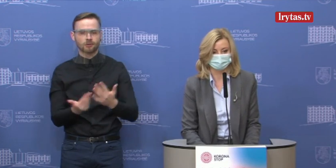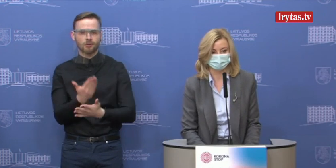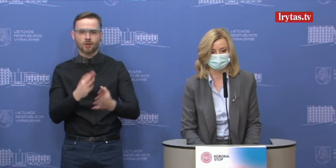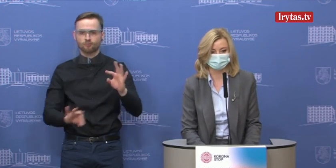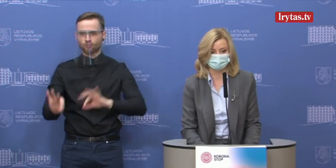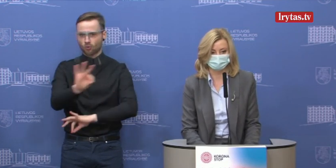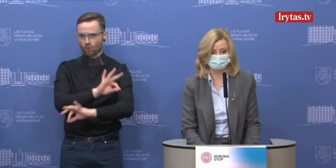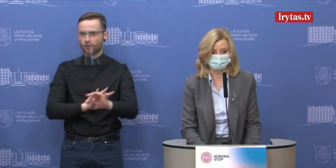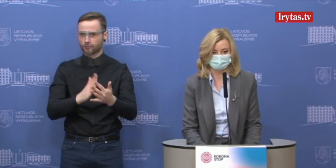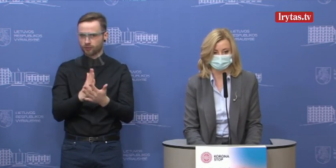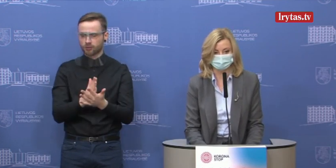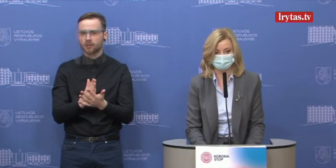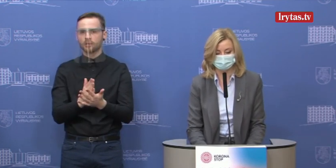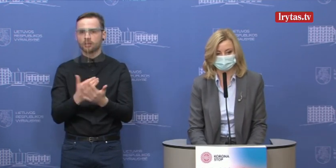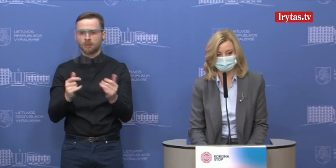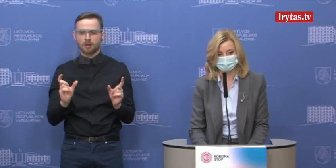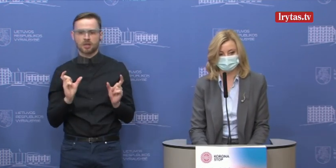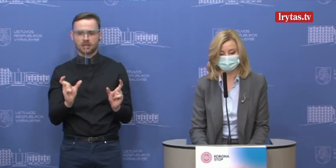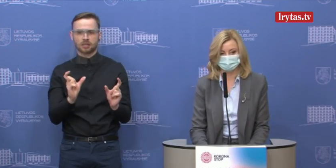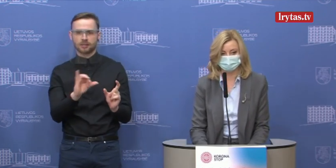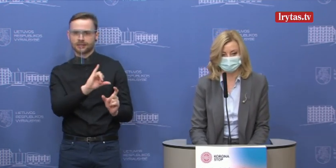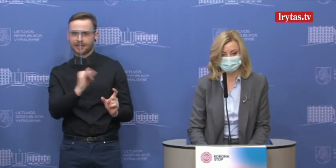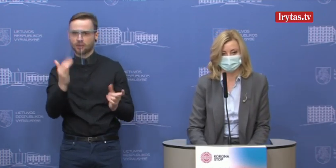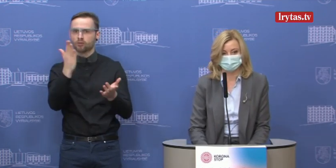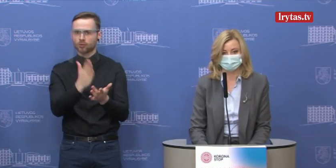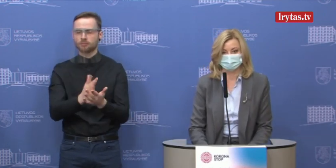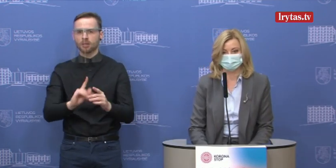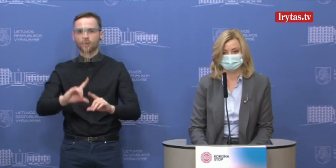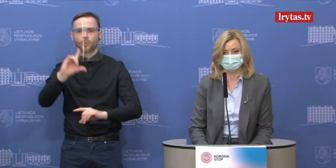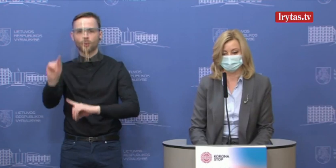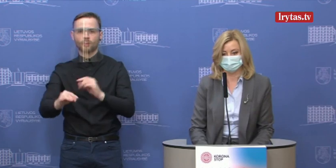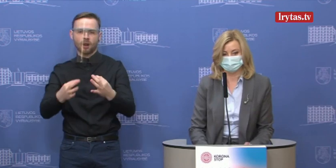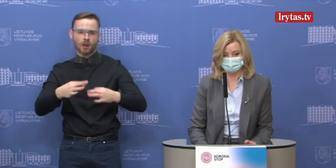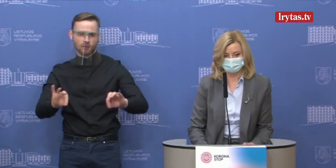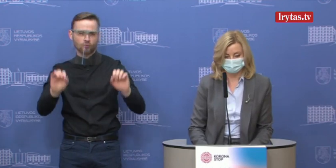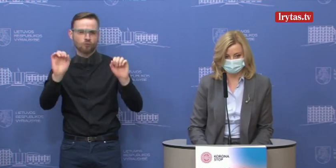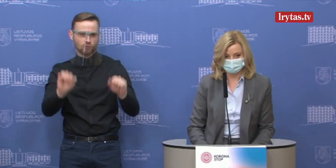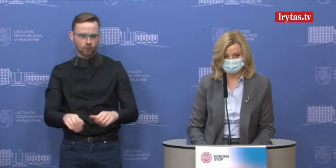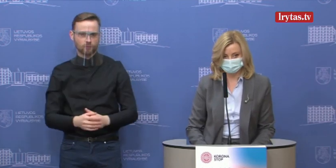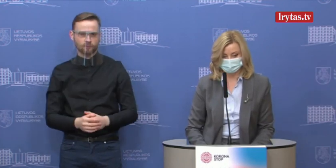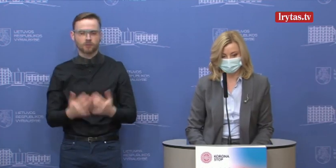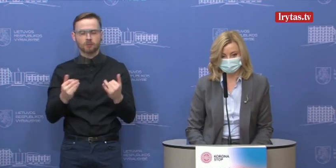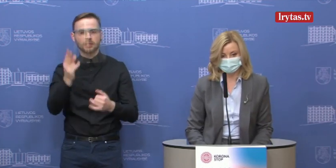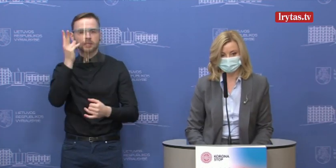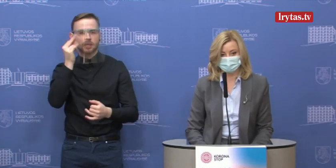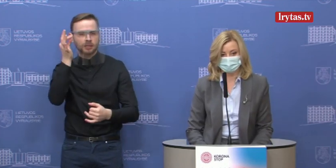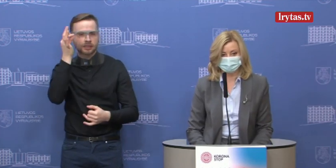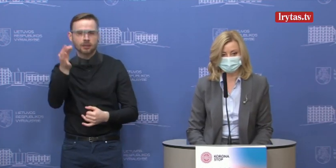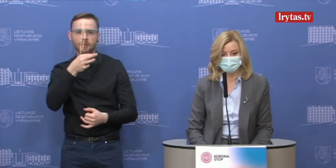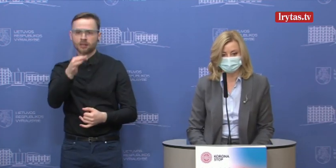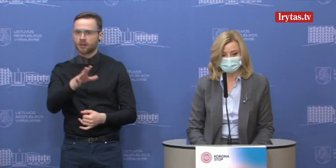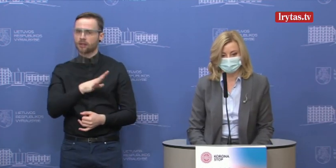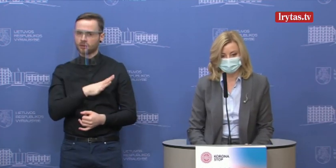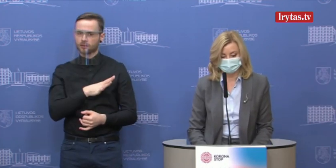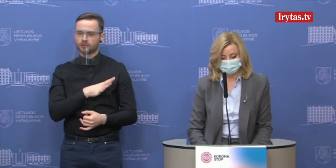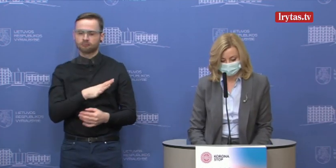kaip palengvinamas judėjimas karantino metu. Bet negaliu įvardinti konkrečių datų, kalbant apie